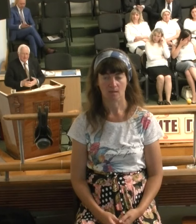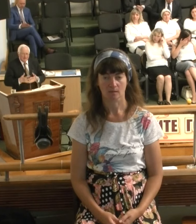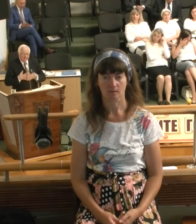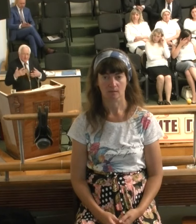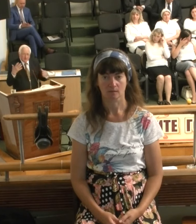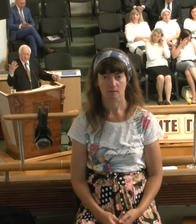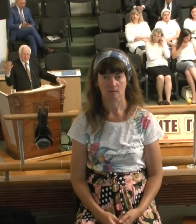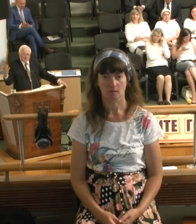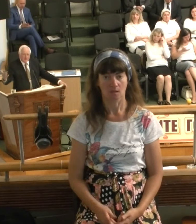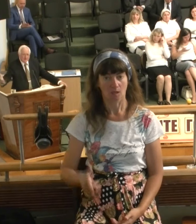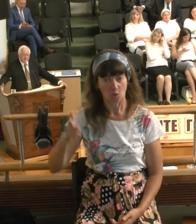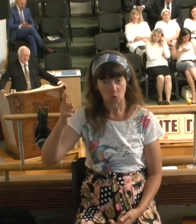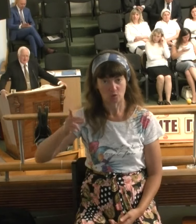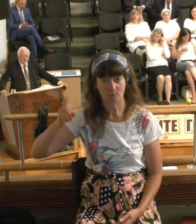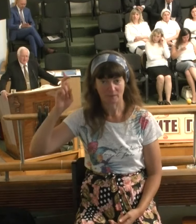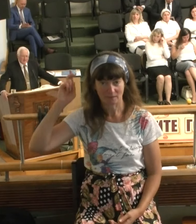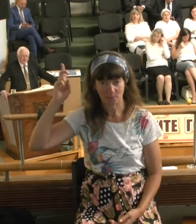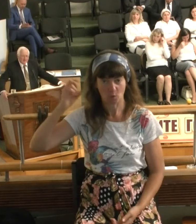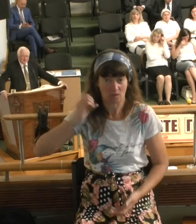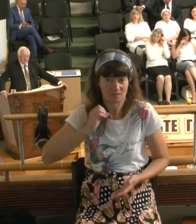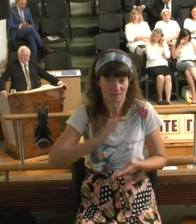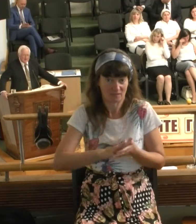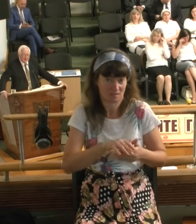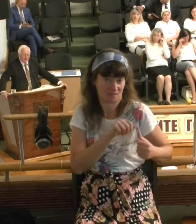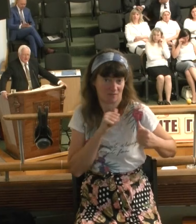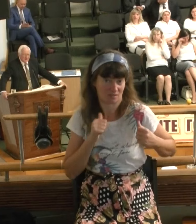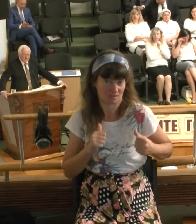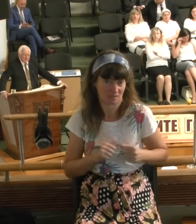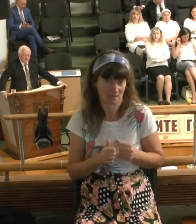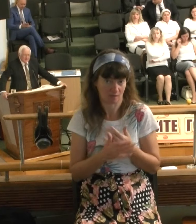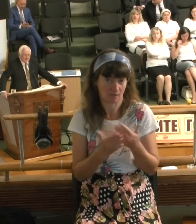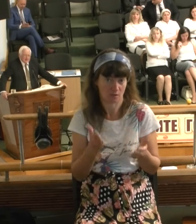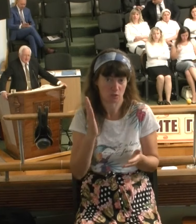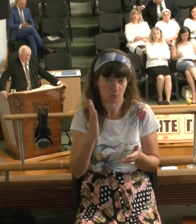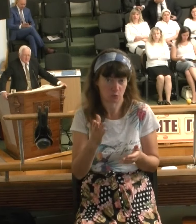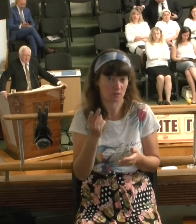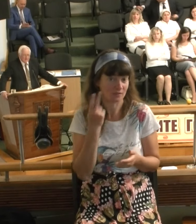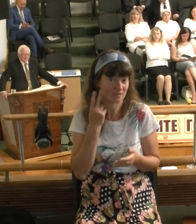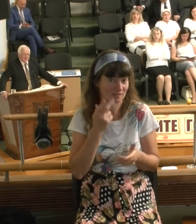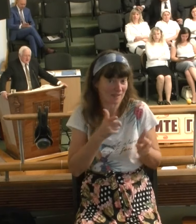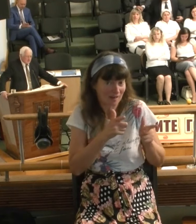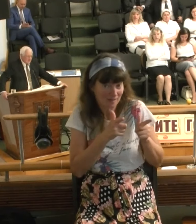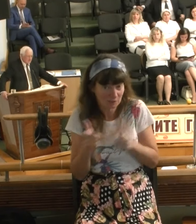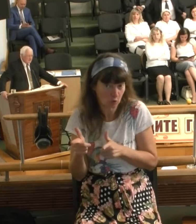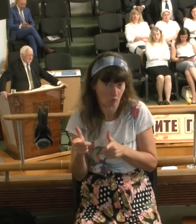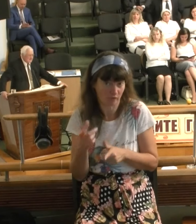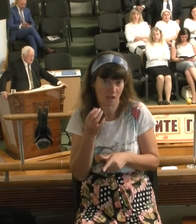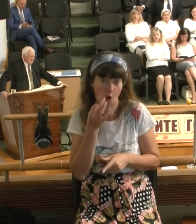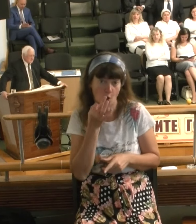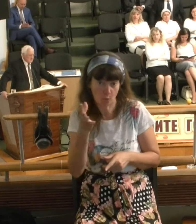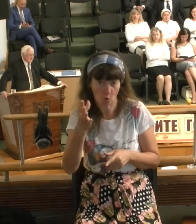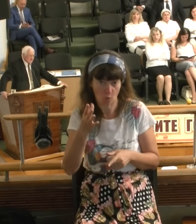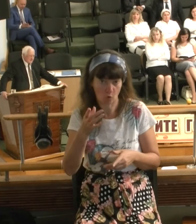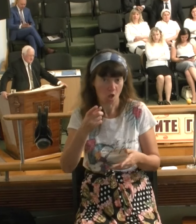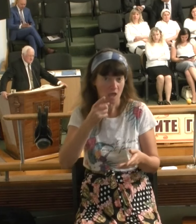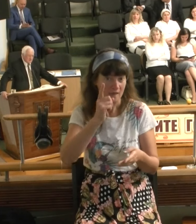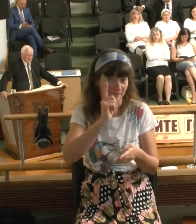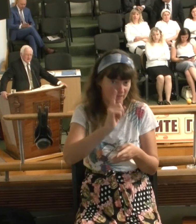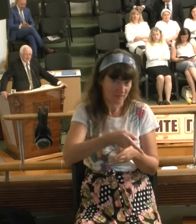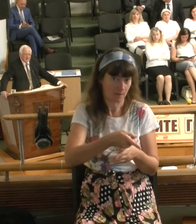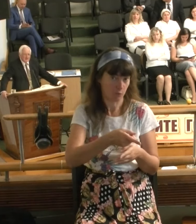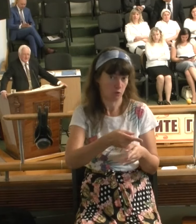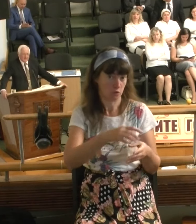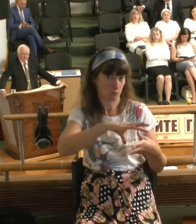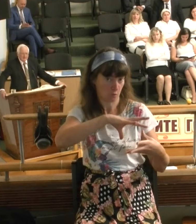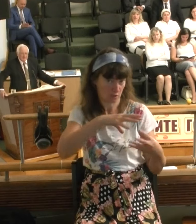это. Господа Бога святите в сердцах ваших. Будьте всегда готовы всякому, требующему вас